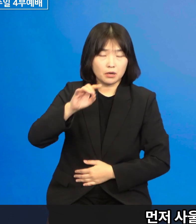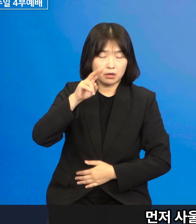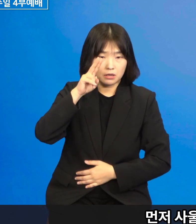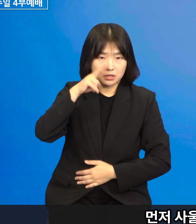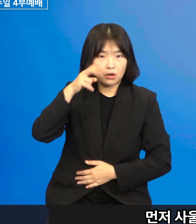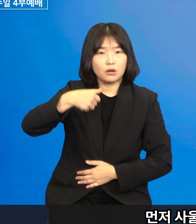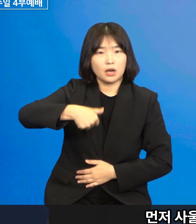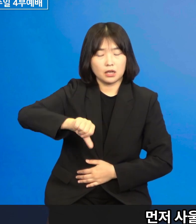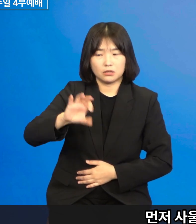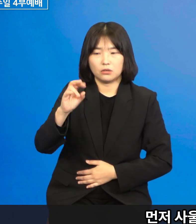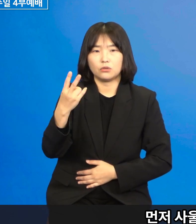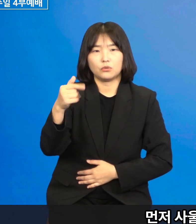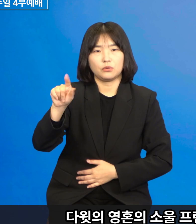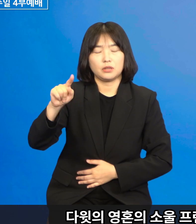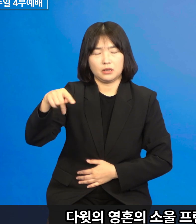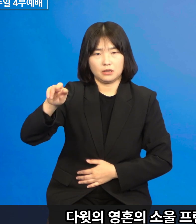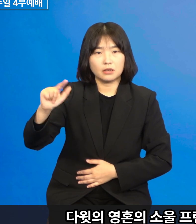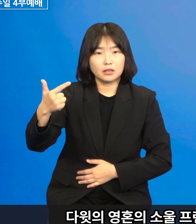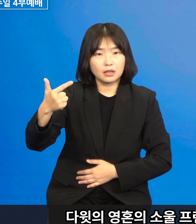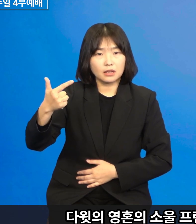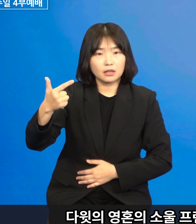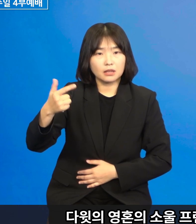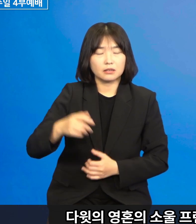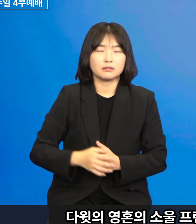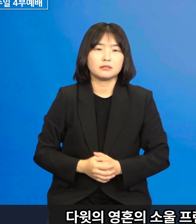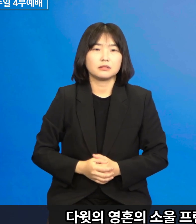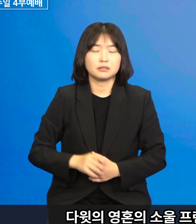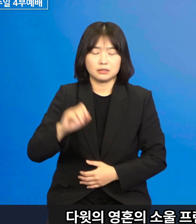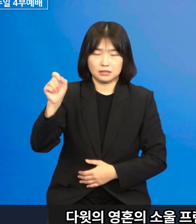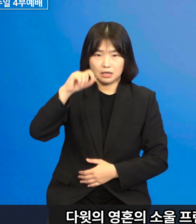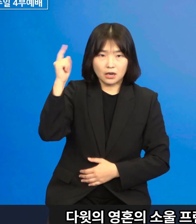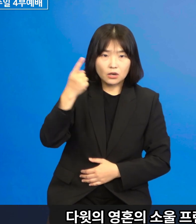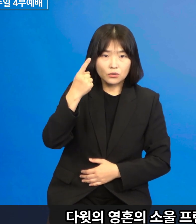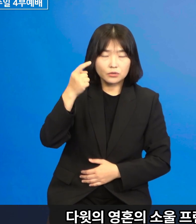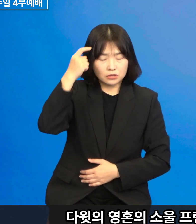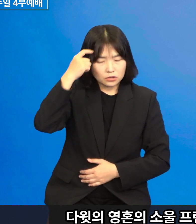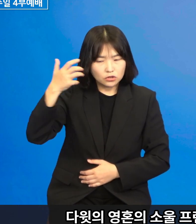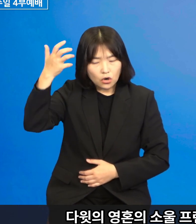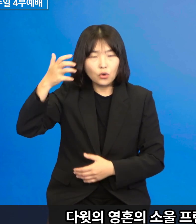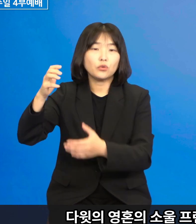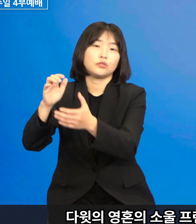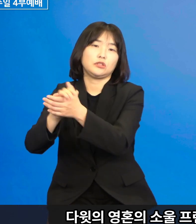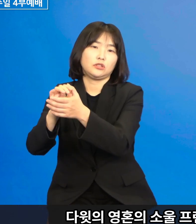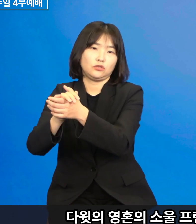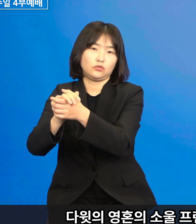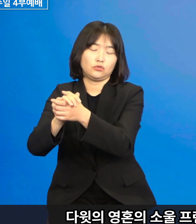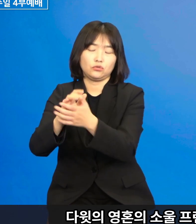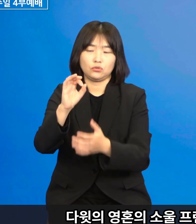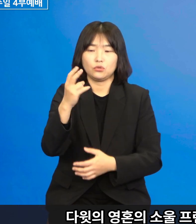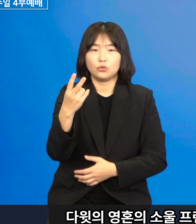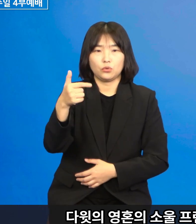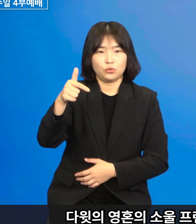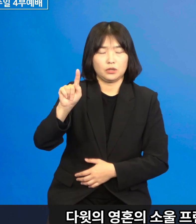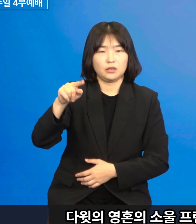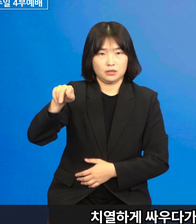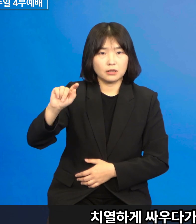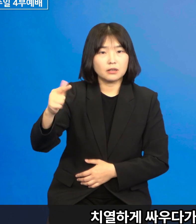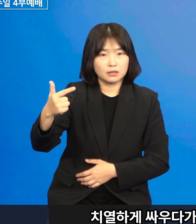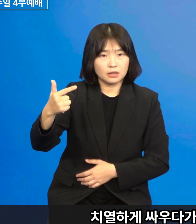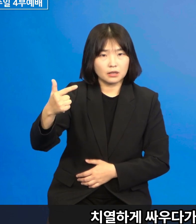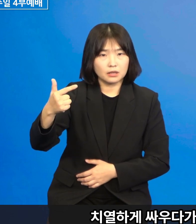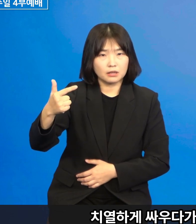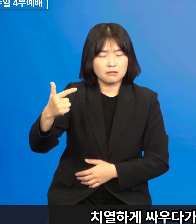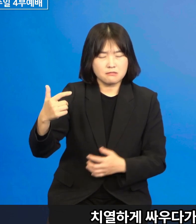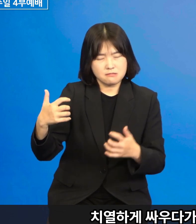아들 요나단, 다윗의 영혼의 소울 프렌드라고 할 수 있는 요나단이